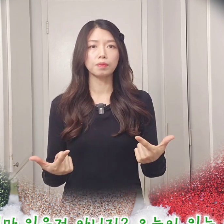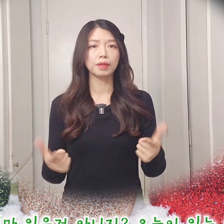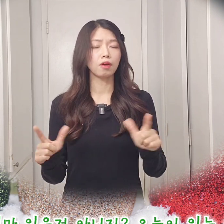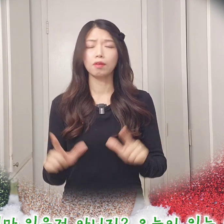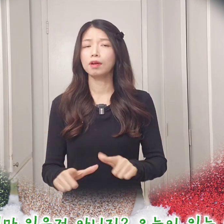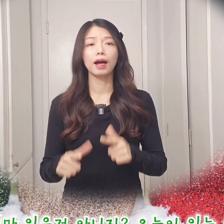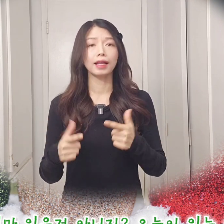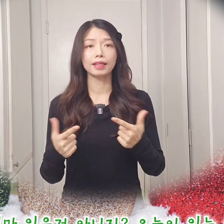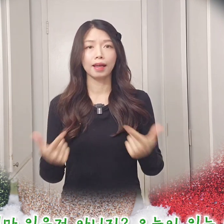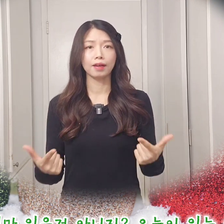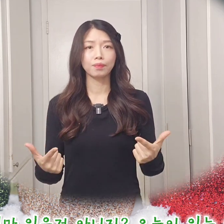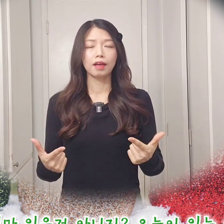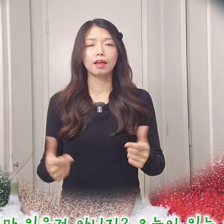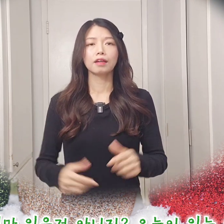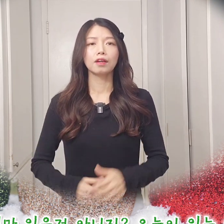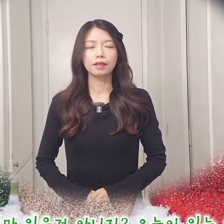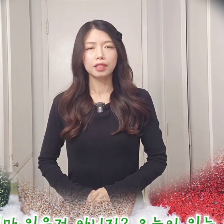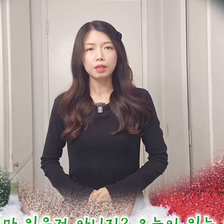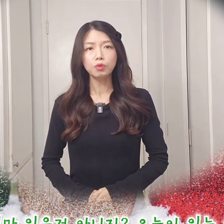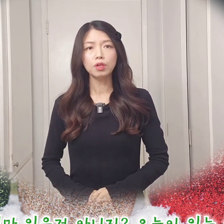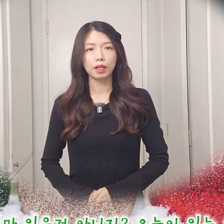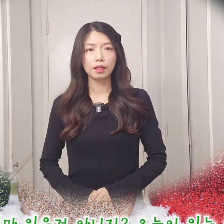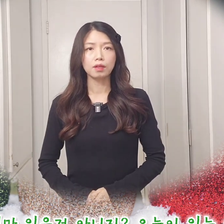돼요. 아니다. 그리고 질문을 나타내는